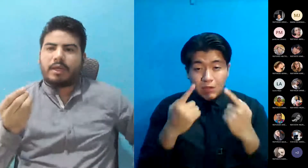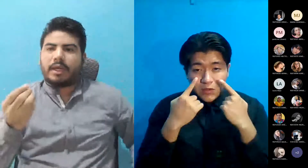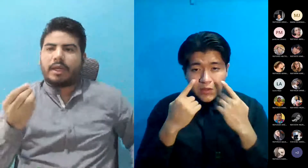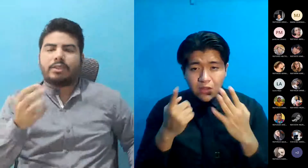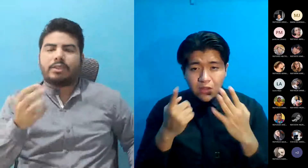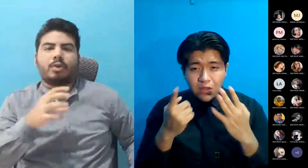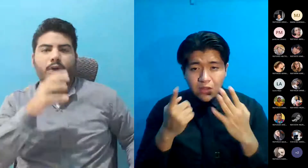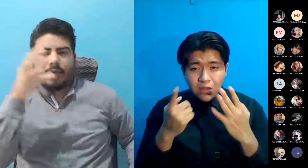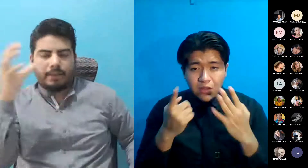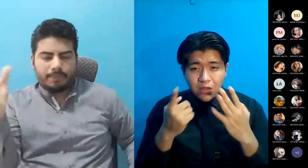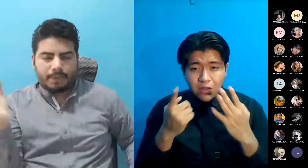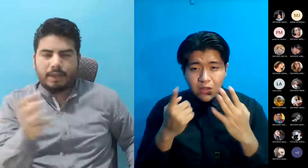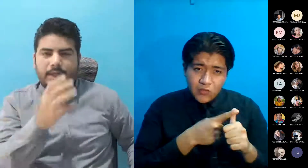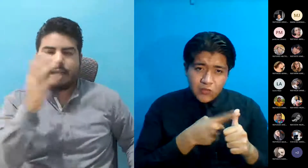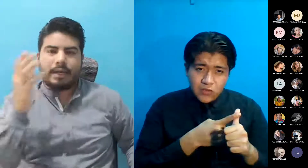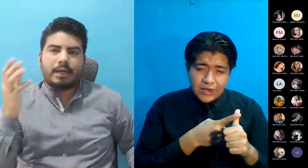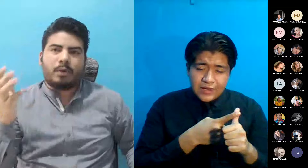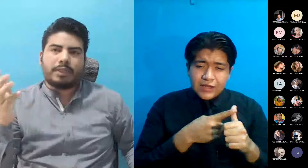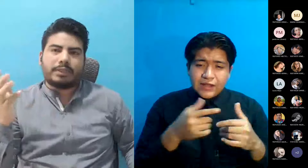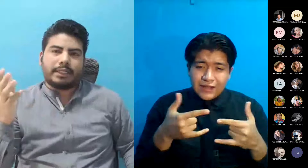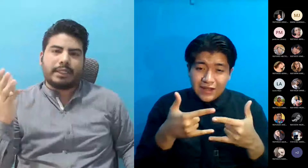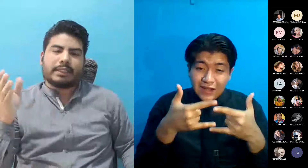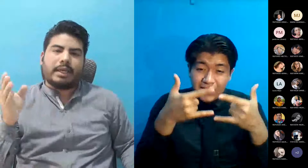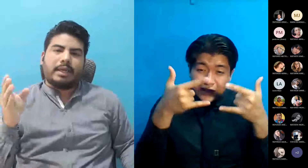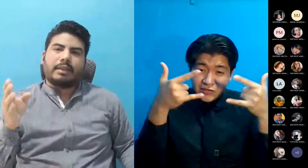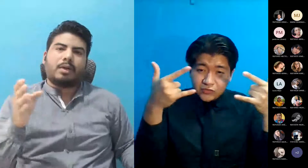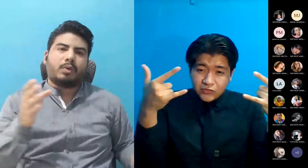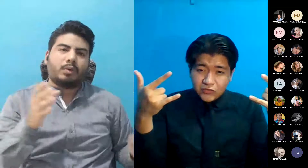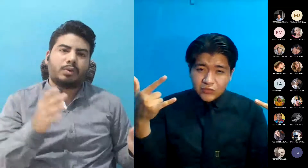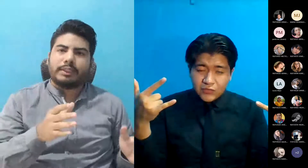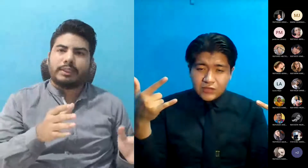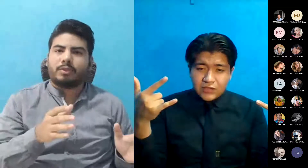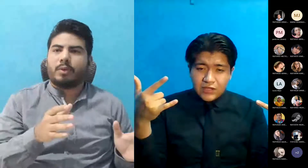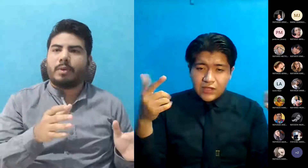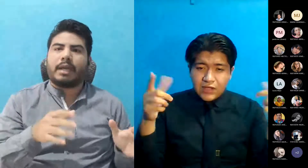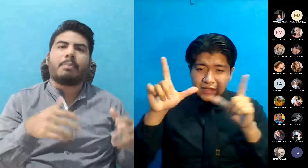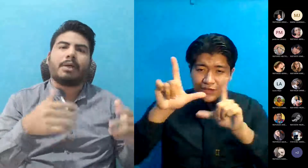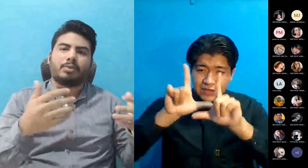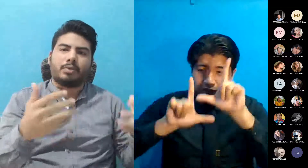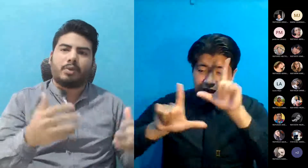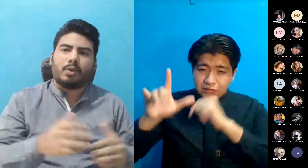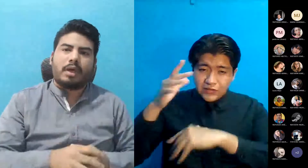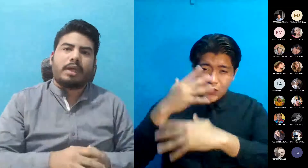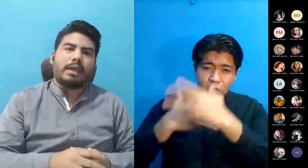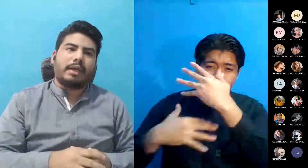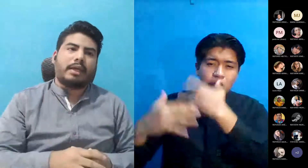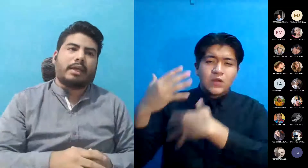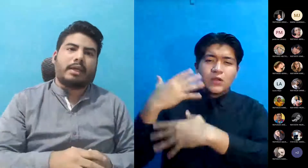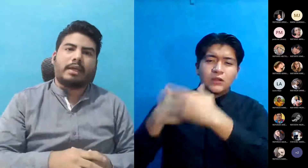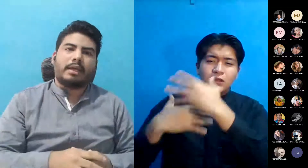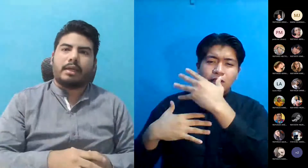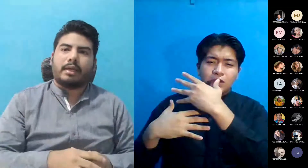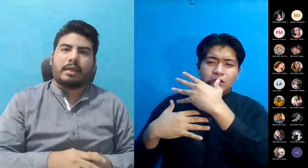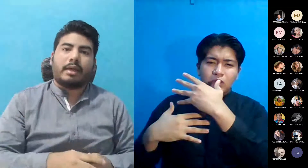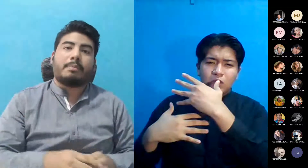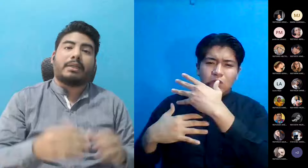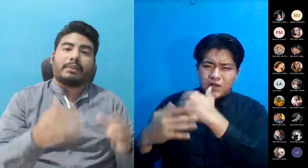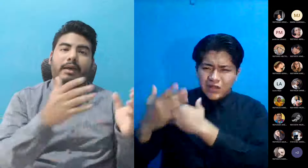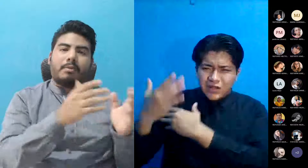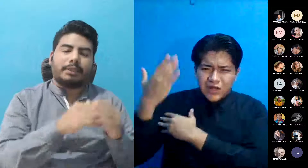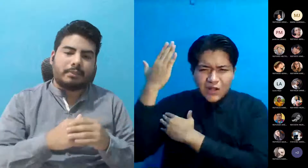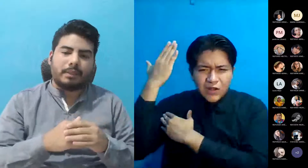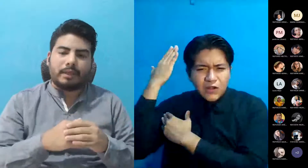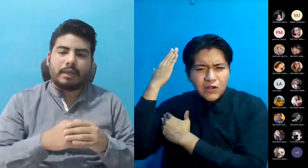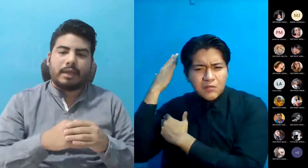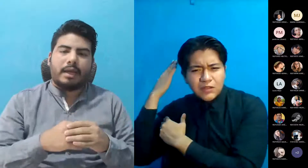podemos mencionar que la historia de la lengua de señas da luces sobre qué pasó, qué